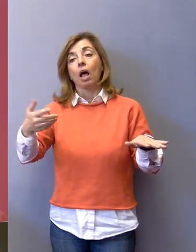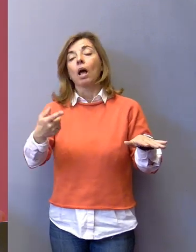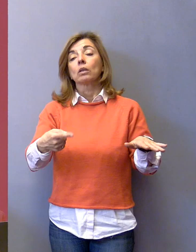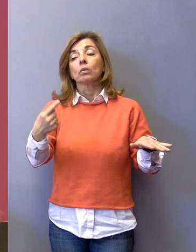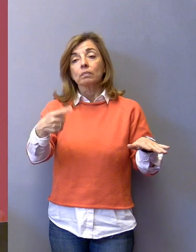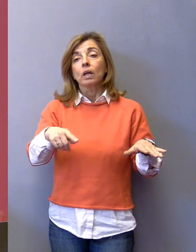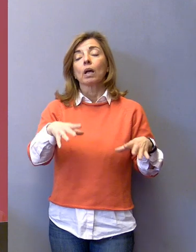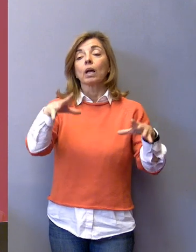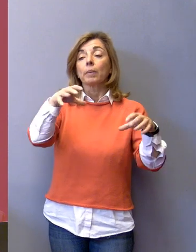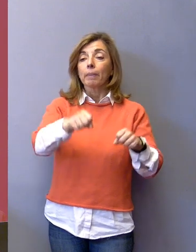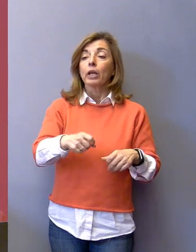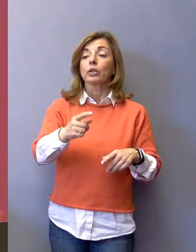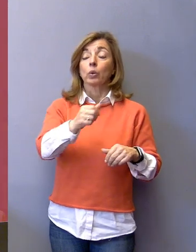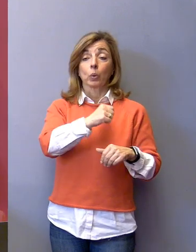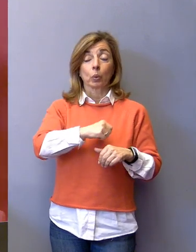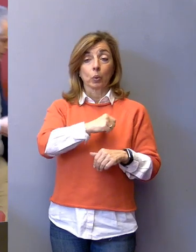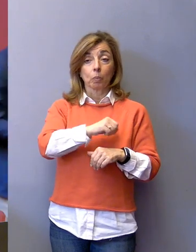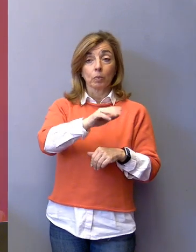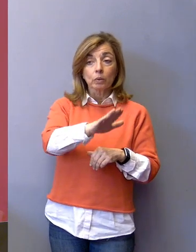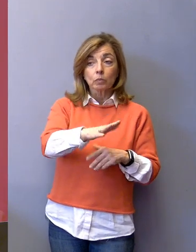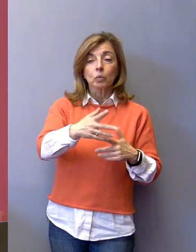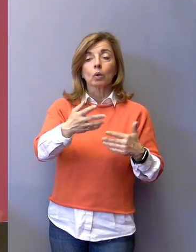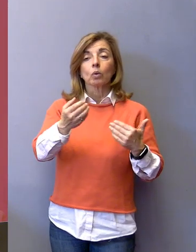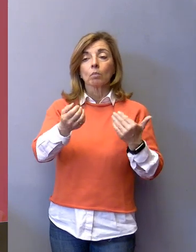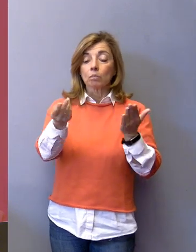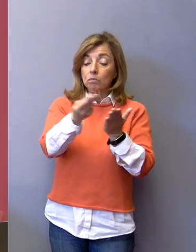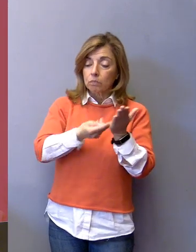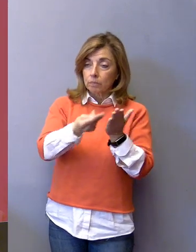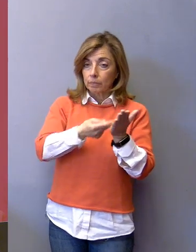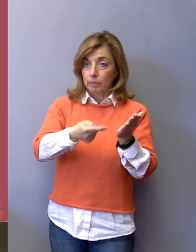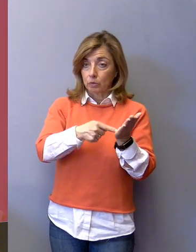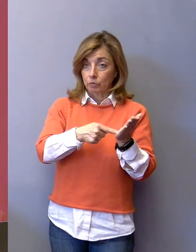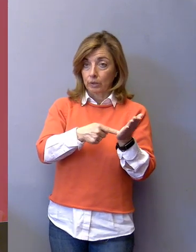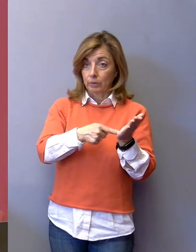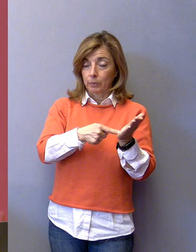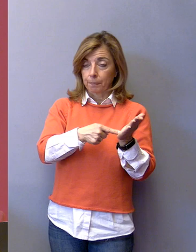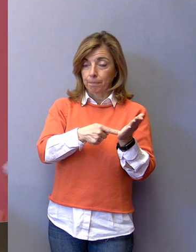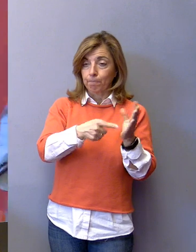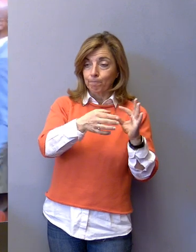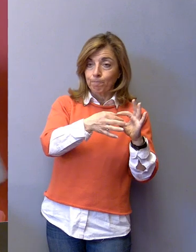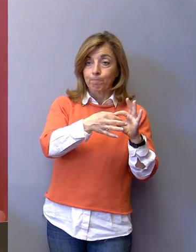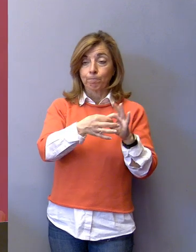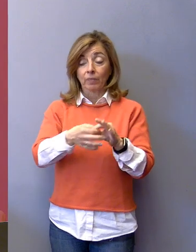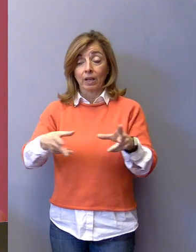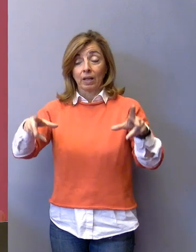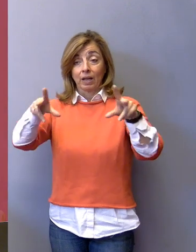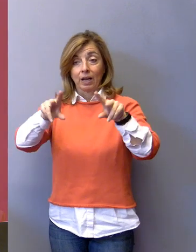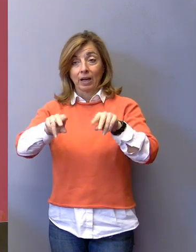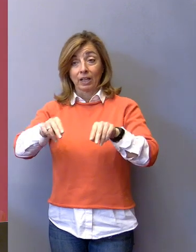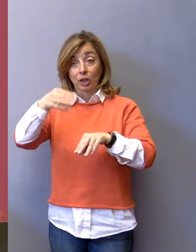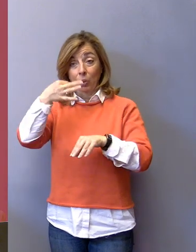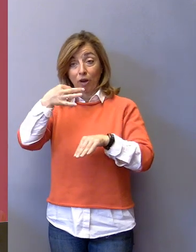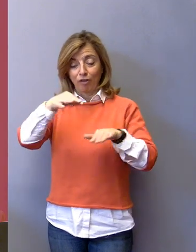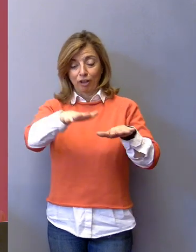del comune di sviluppare un progetto che portasse a una riqualificazione del sito una